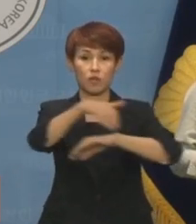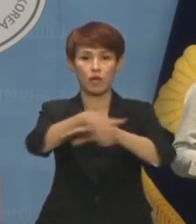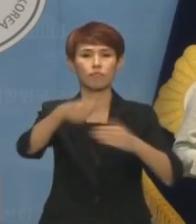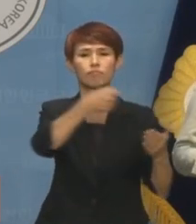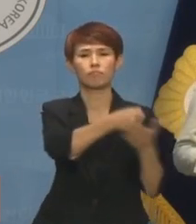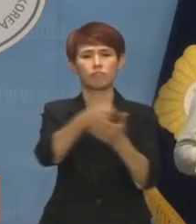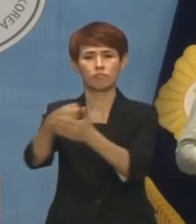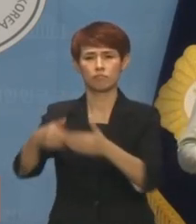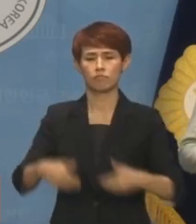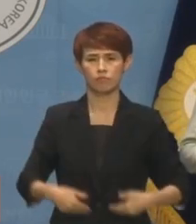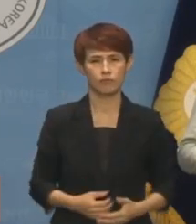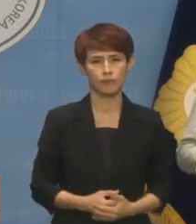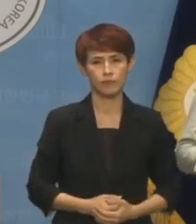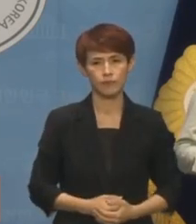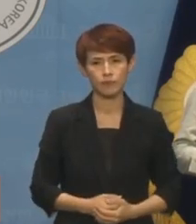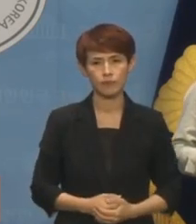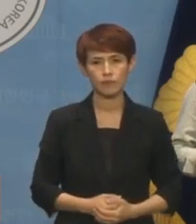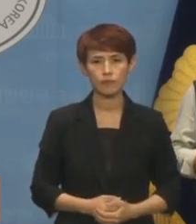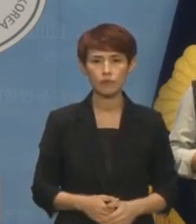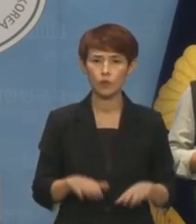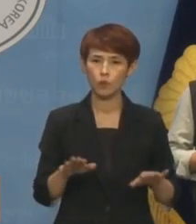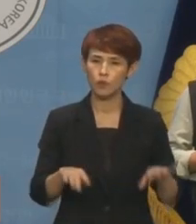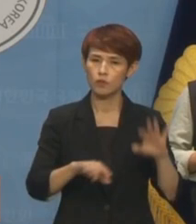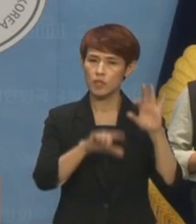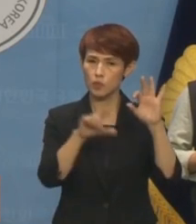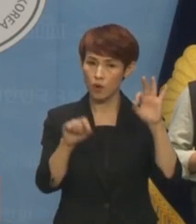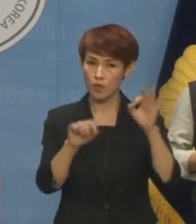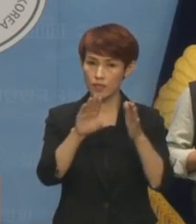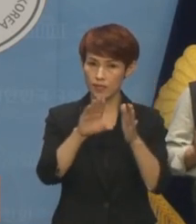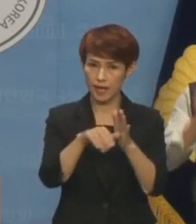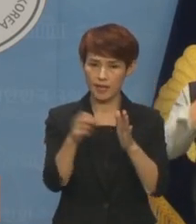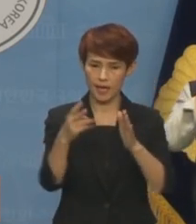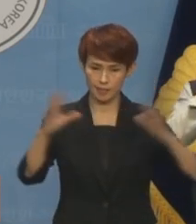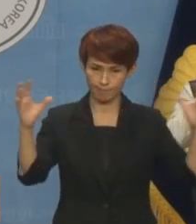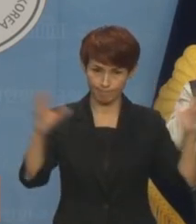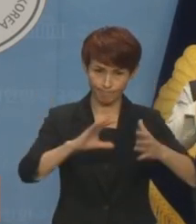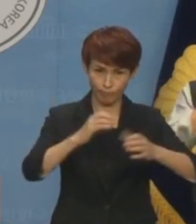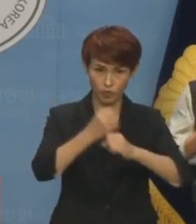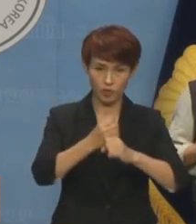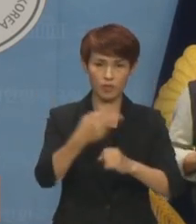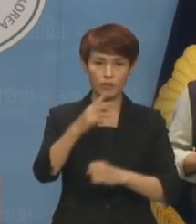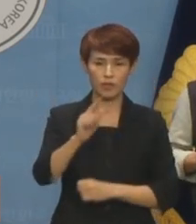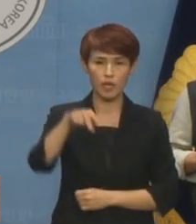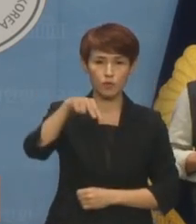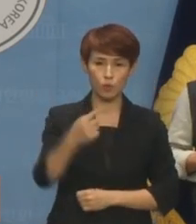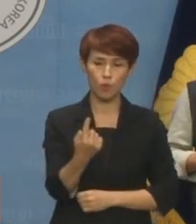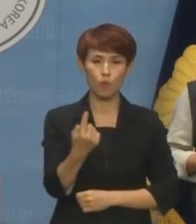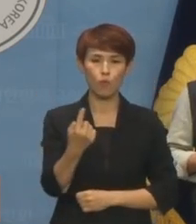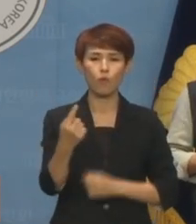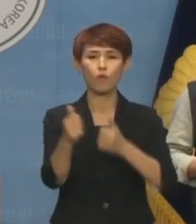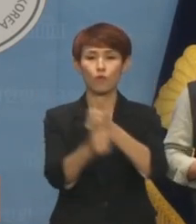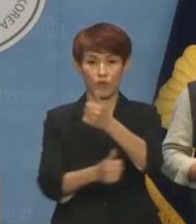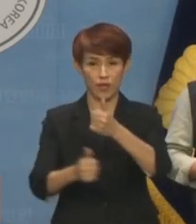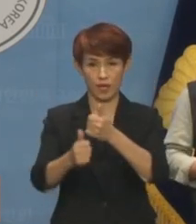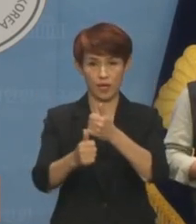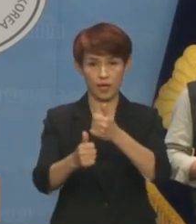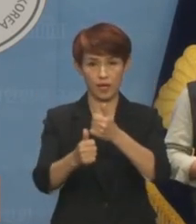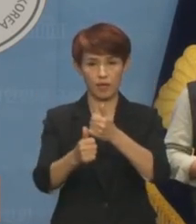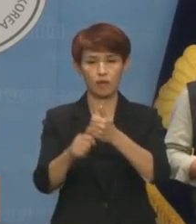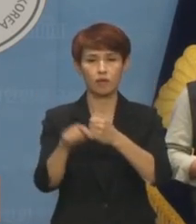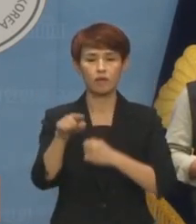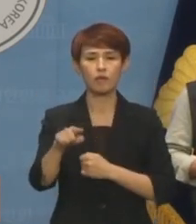결정해야 합니다. 늦어도 오는 10월 재구성될 탄소중립 녹색성장위원회에는